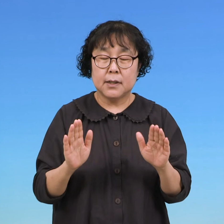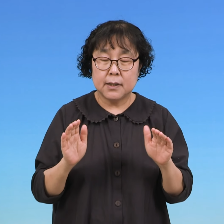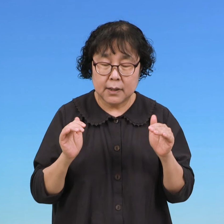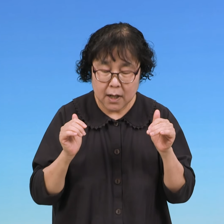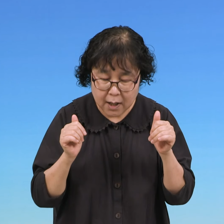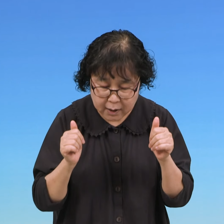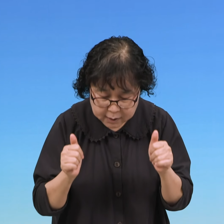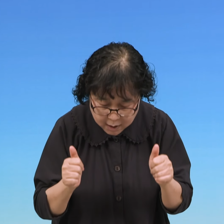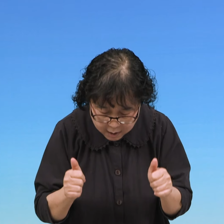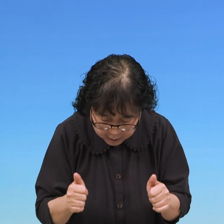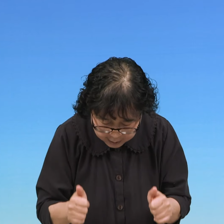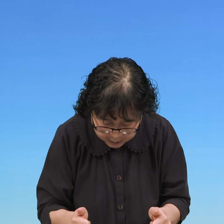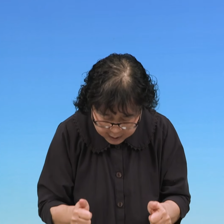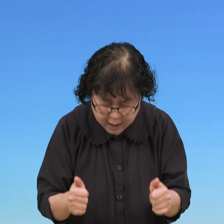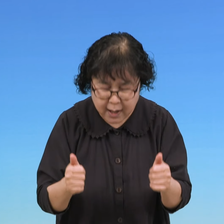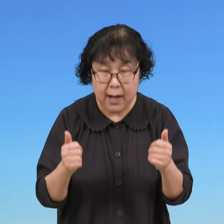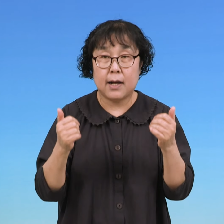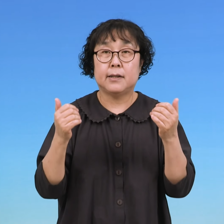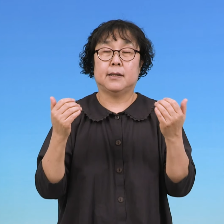엎드려 절하세.